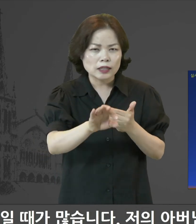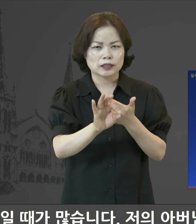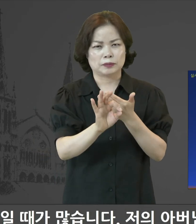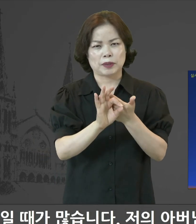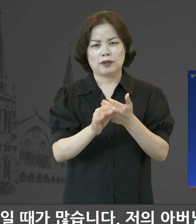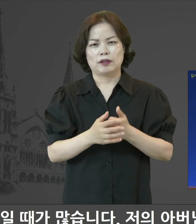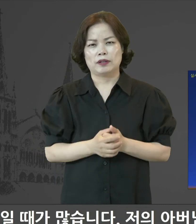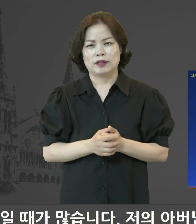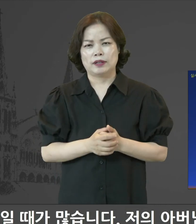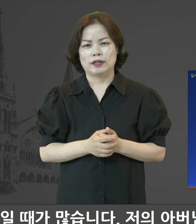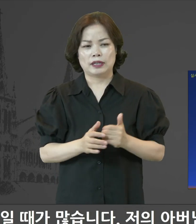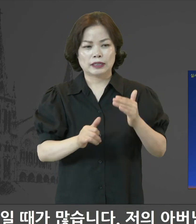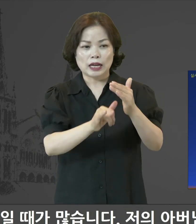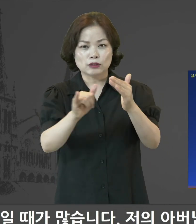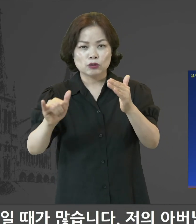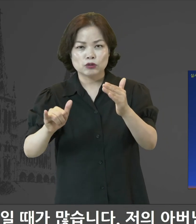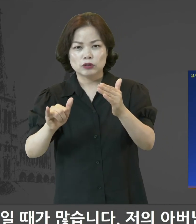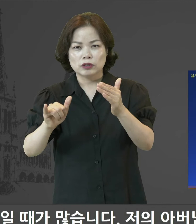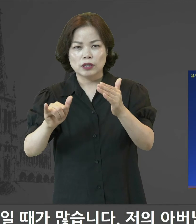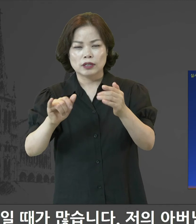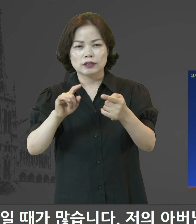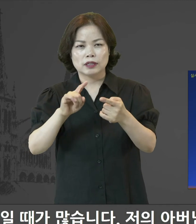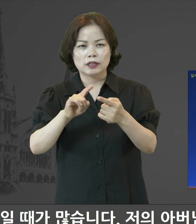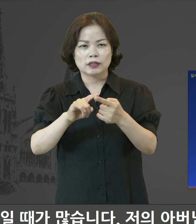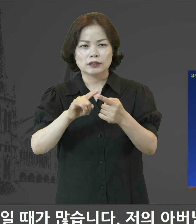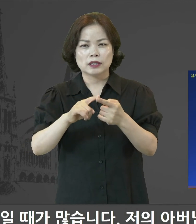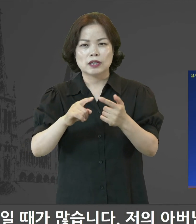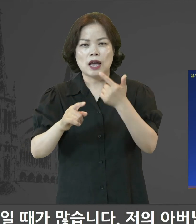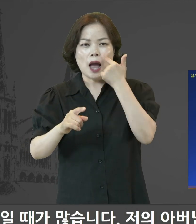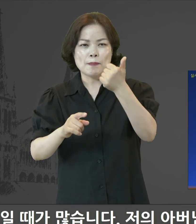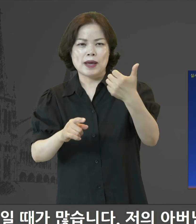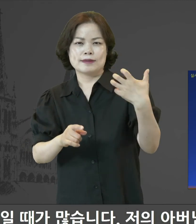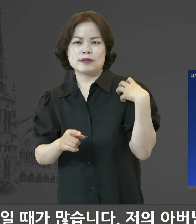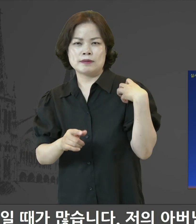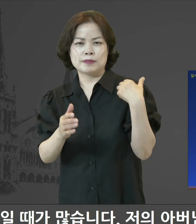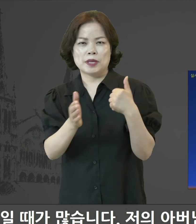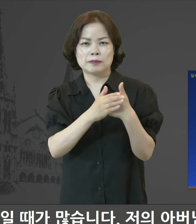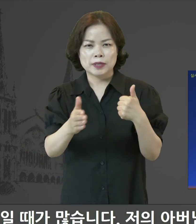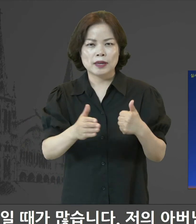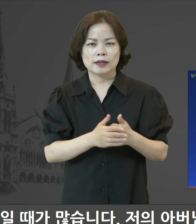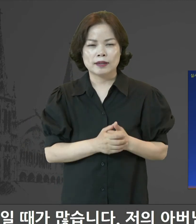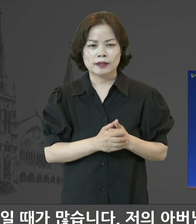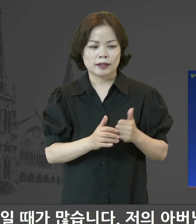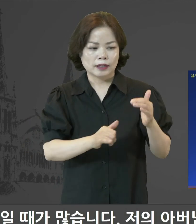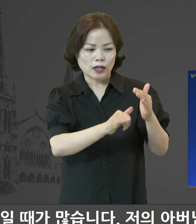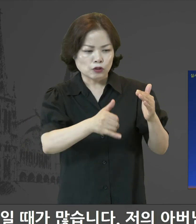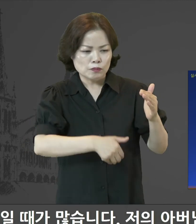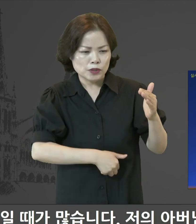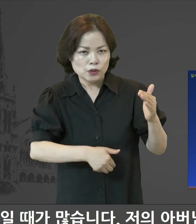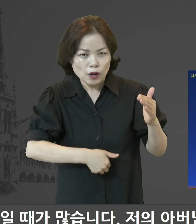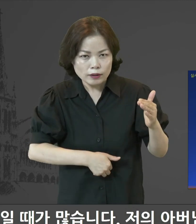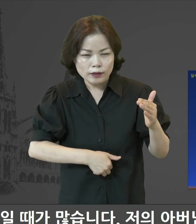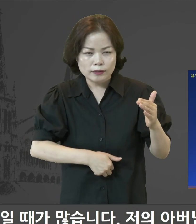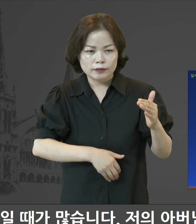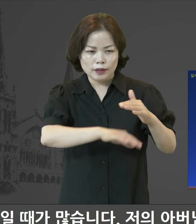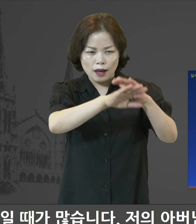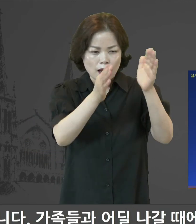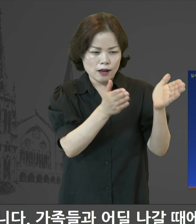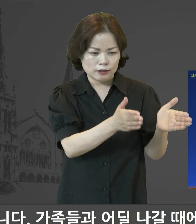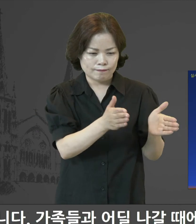나가시면 가족들에 대한 아빠로서의 책임 때문에 가족들이 필요한 걸 다